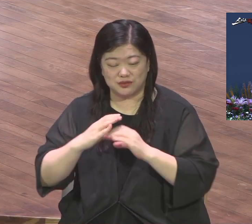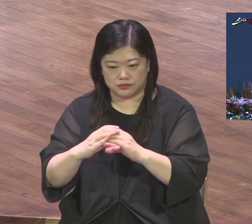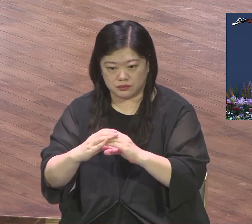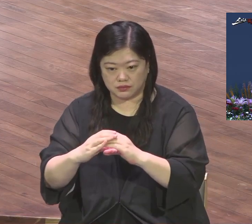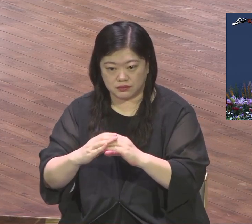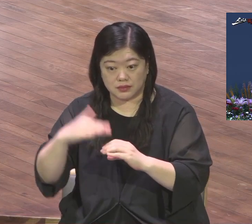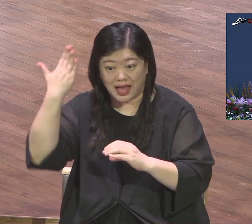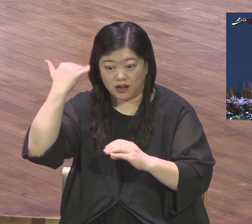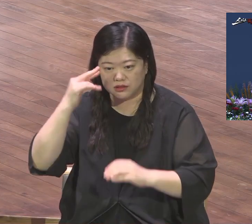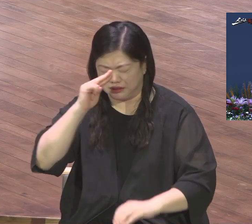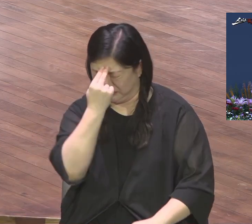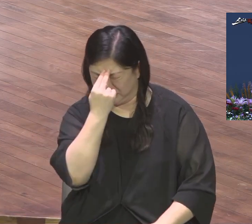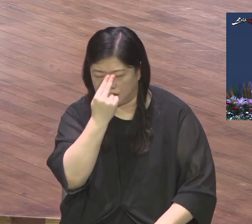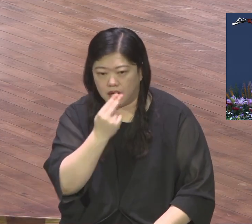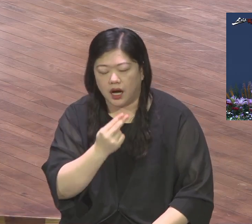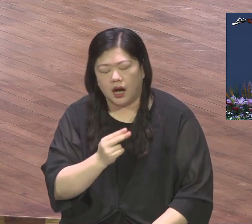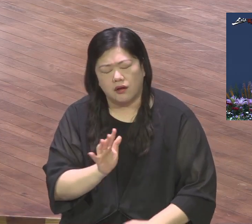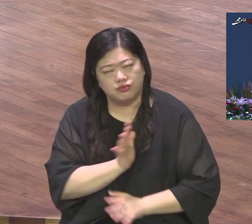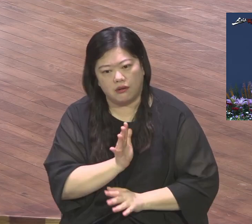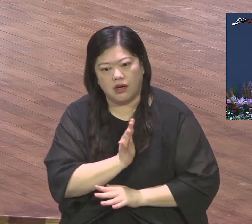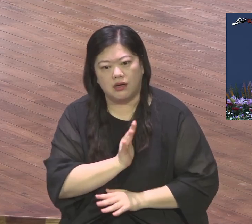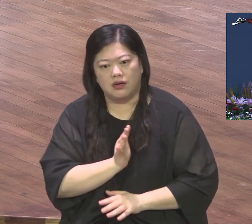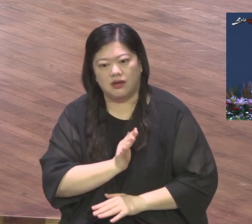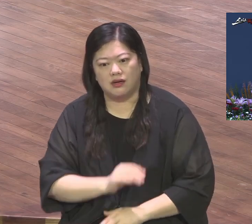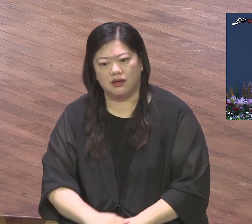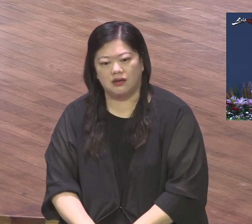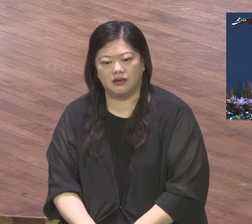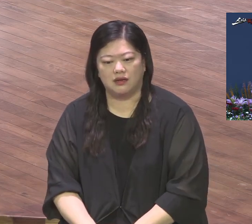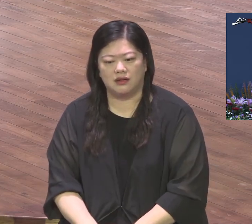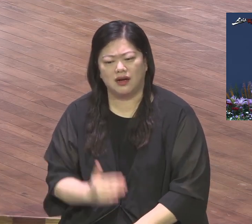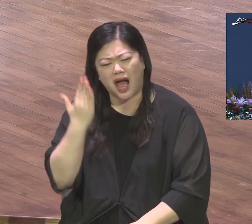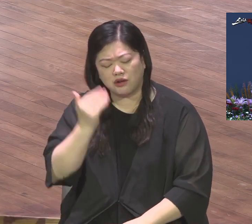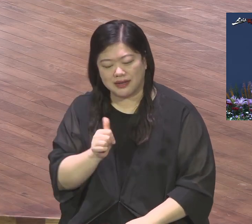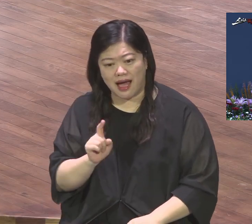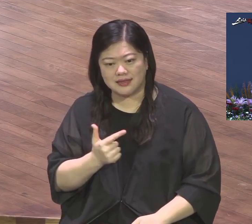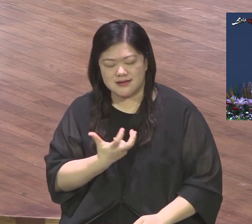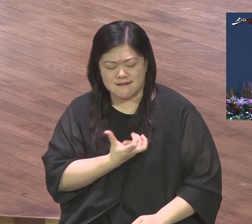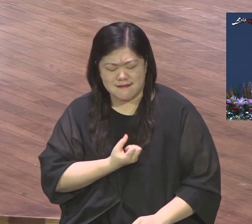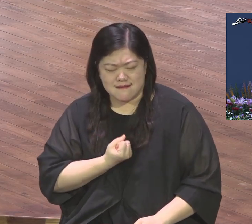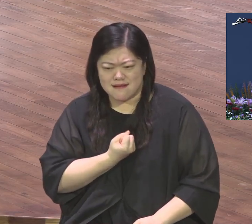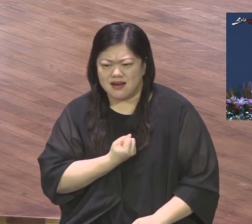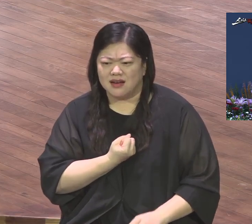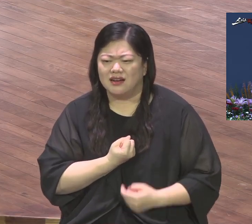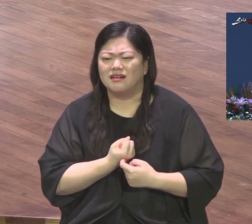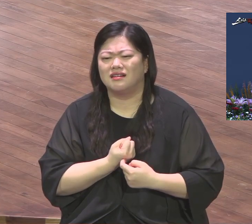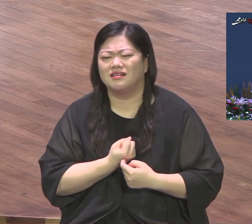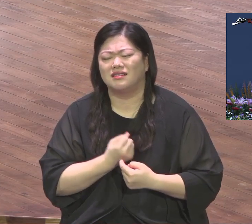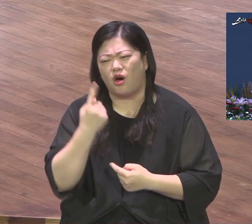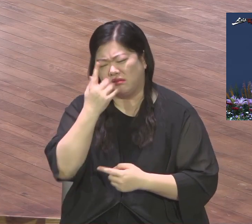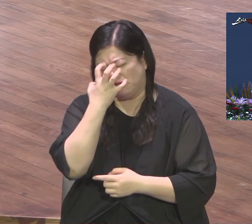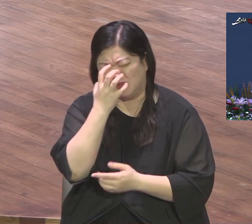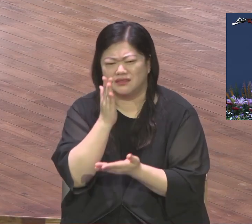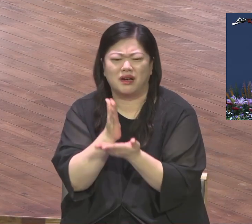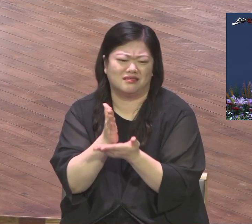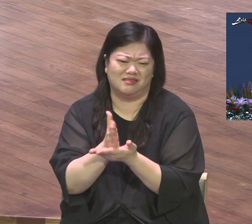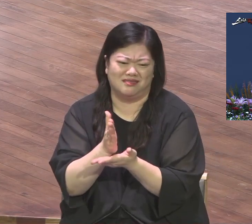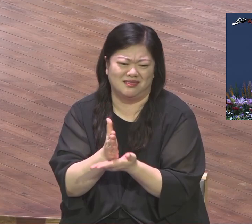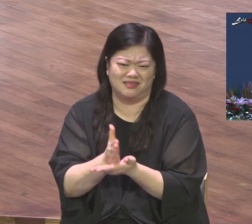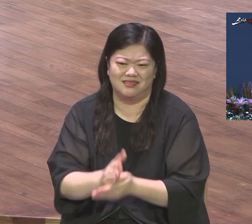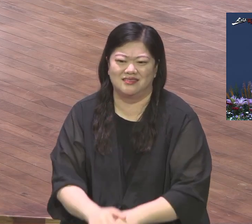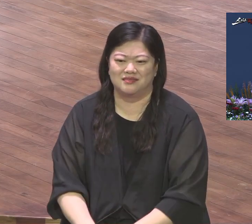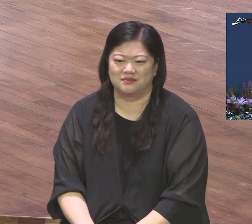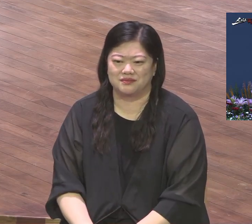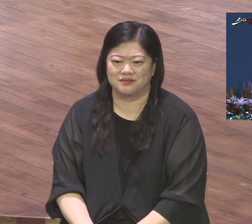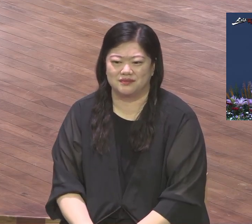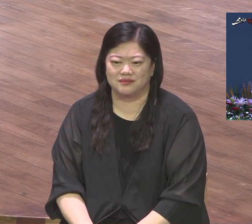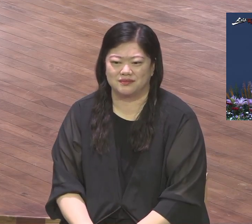대한민국이에요. 하나님이 세계복음을 위해서 상처받은 우리 민족을 사용하신 줄로 믿습니다. 이런 감사,